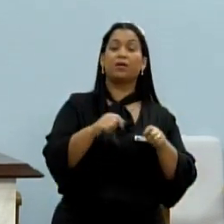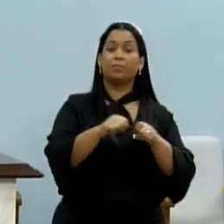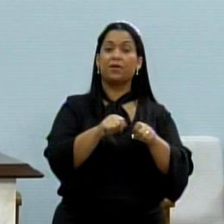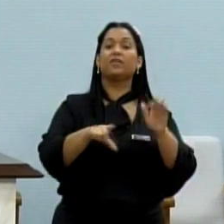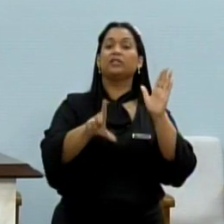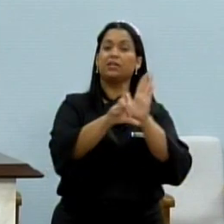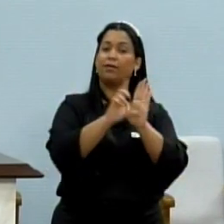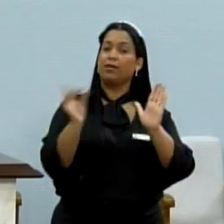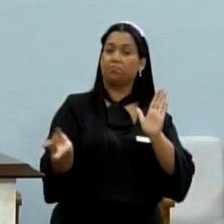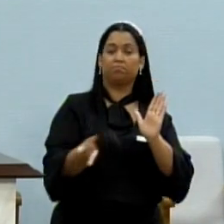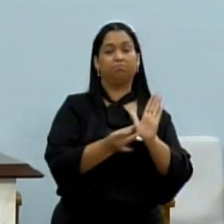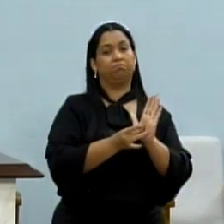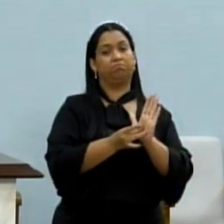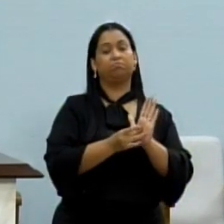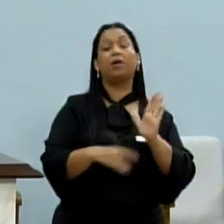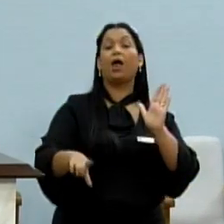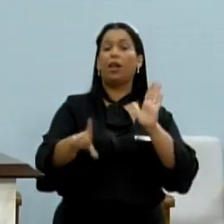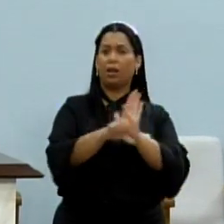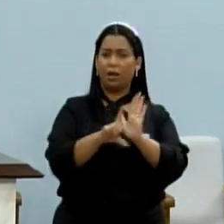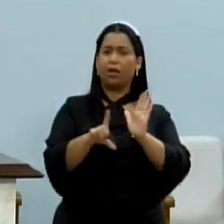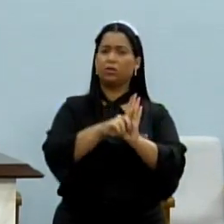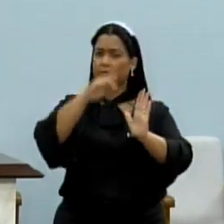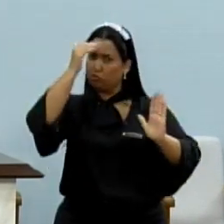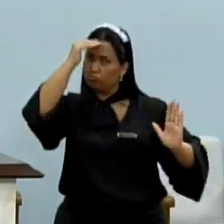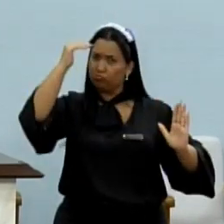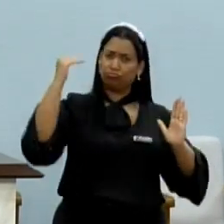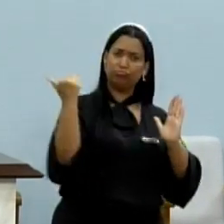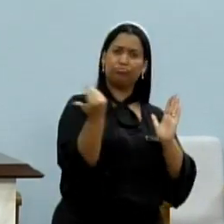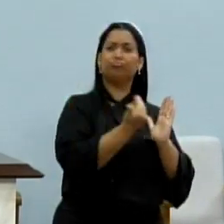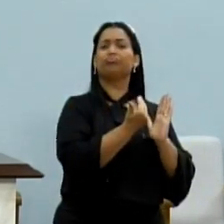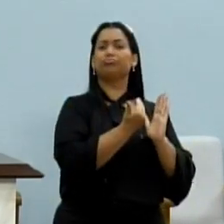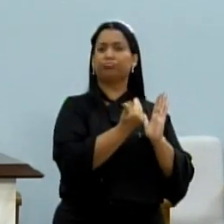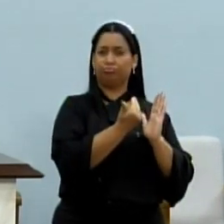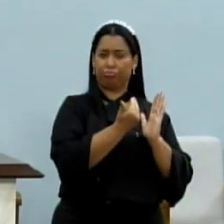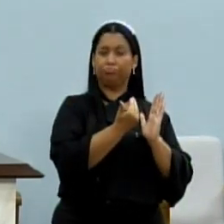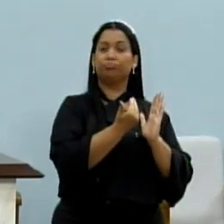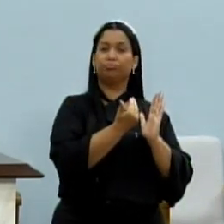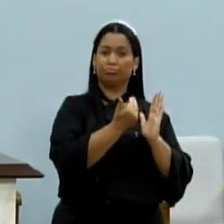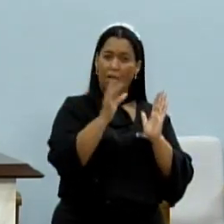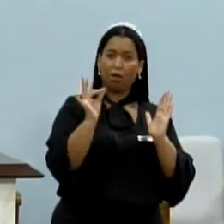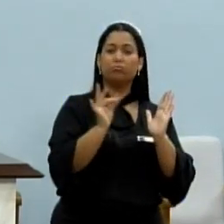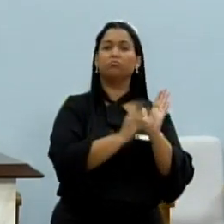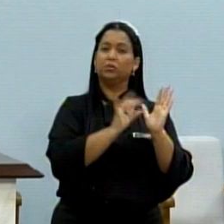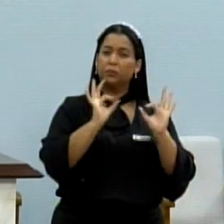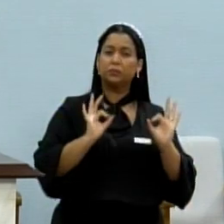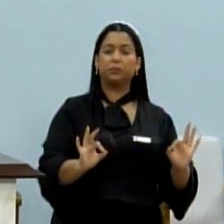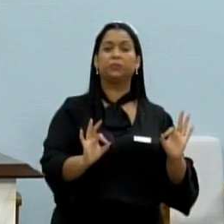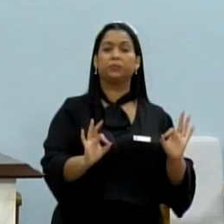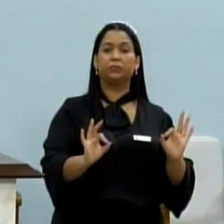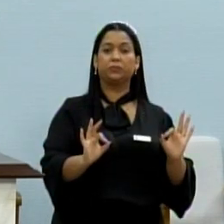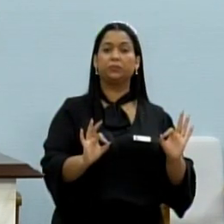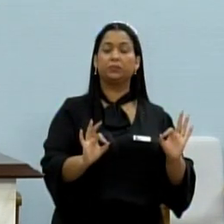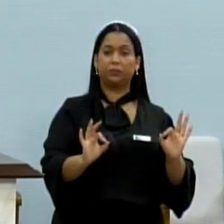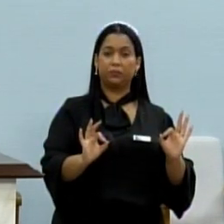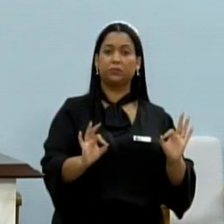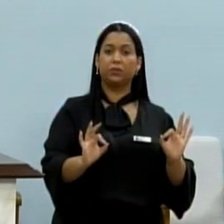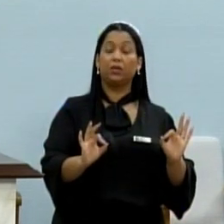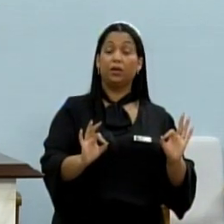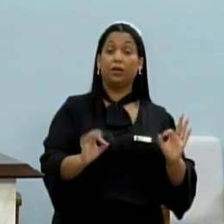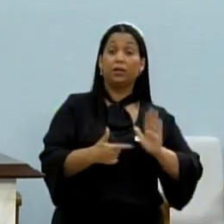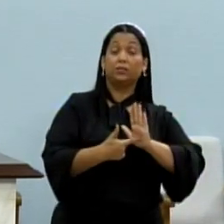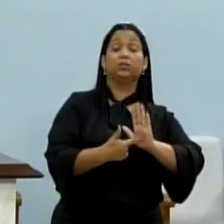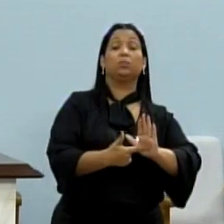leis efetivas, leis que sejam cumpridas e que não se distanciem da realidade, e para que assim deixem um